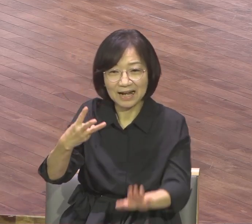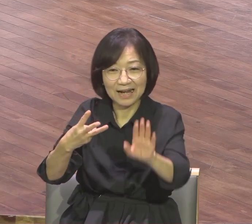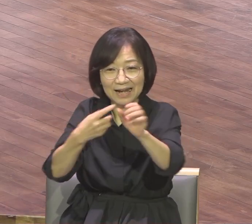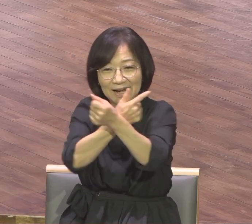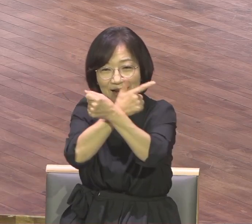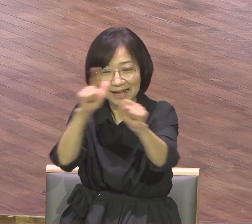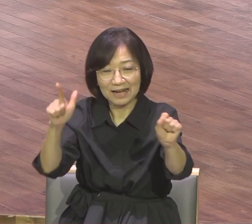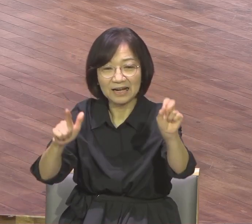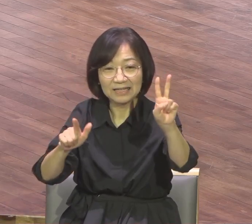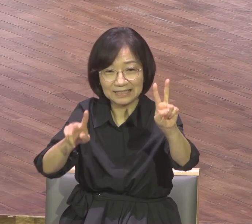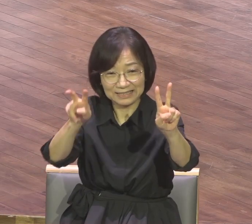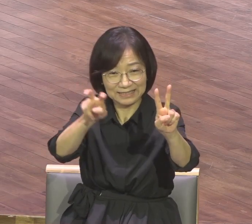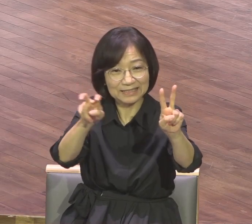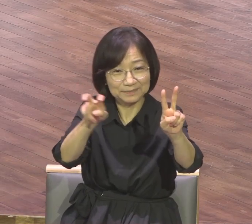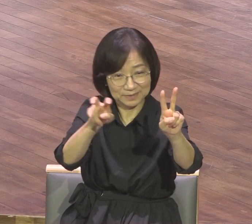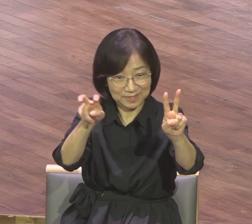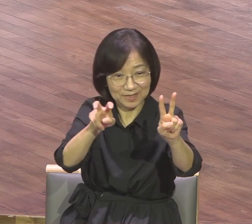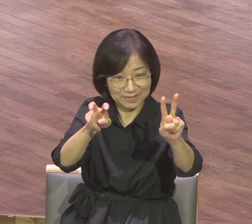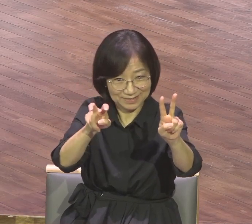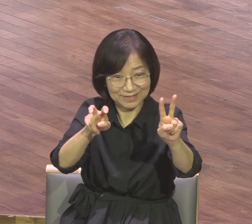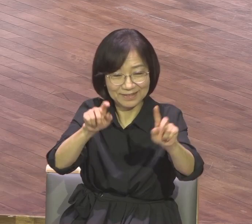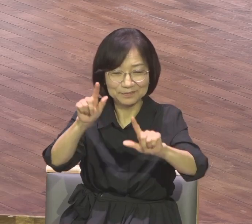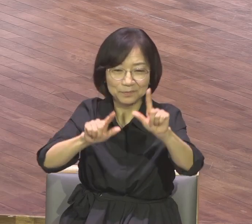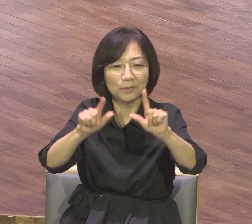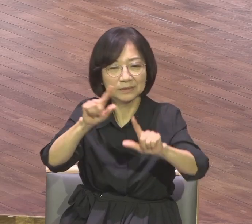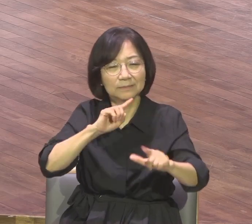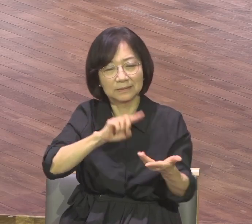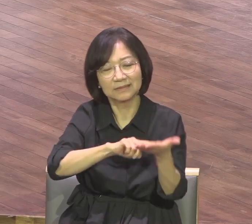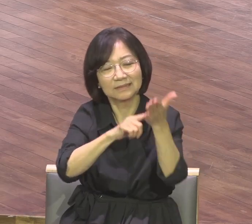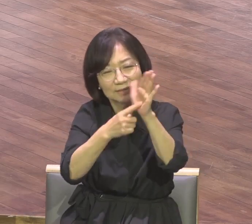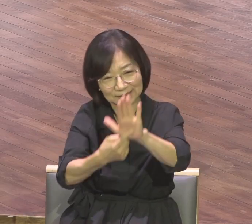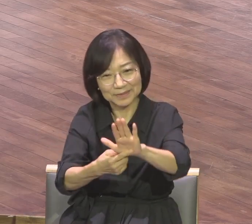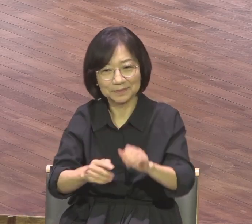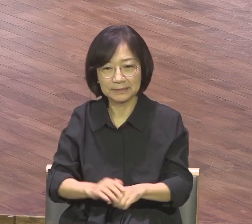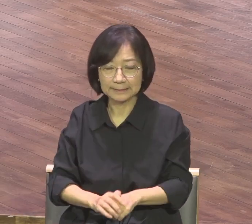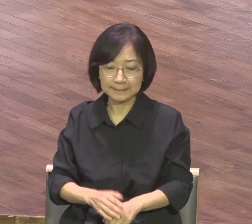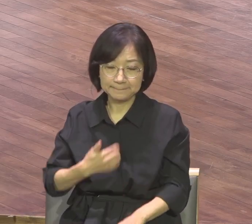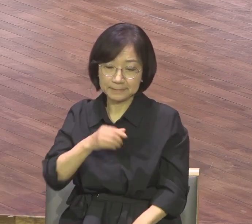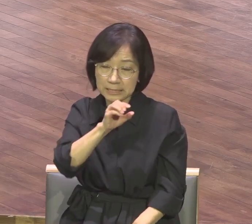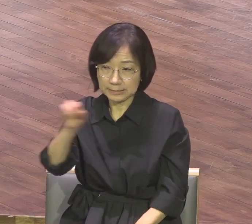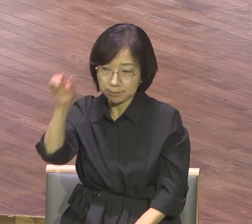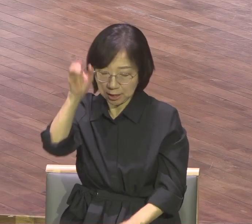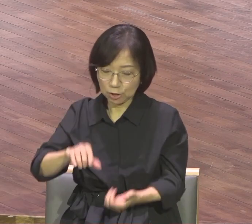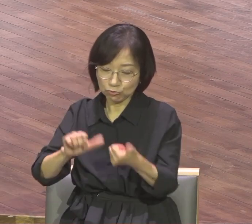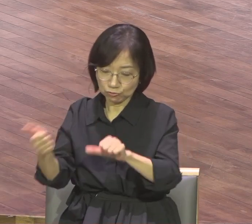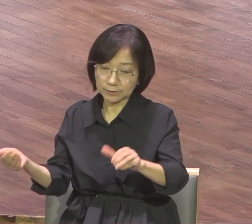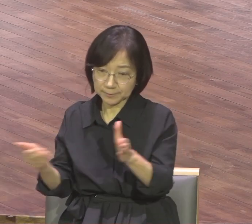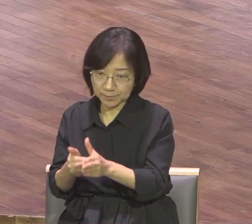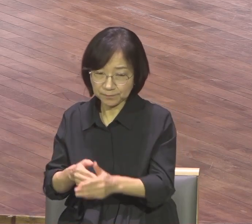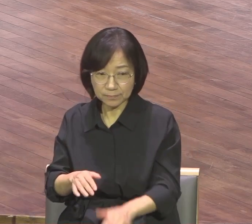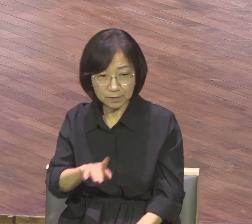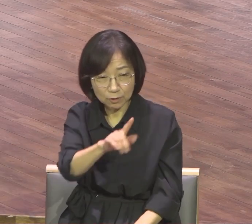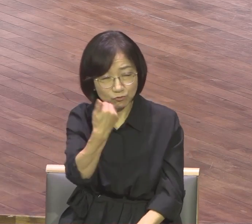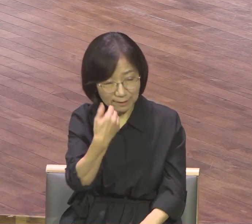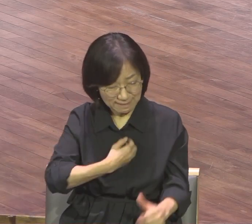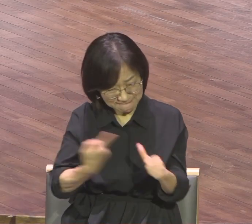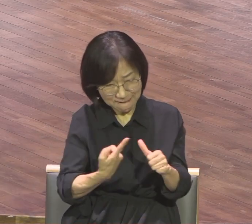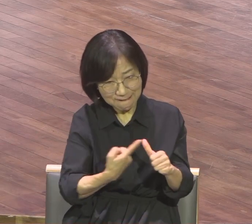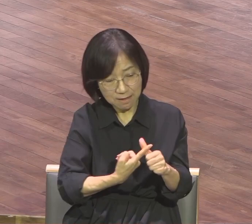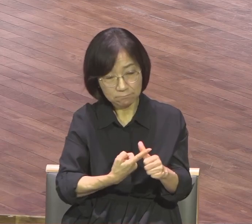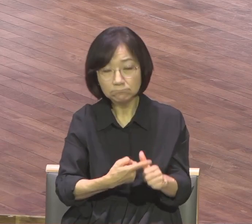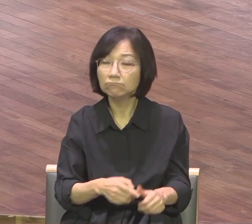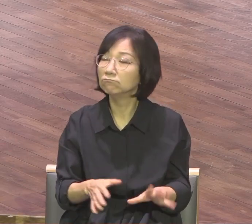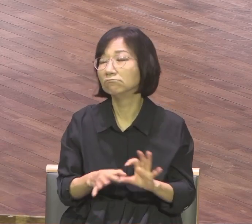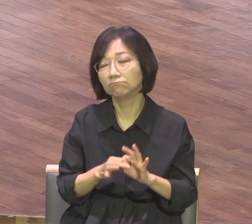뭐 없는데 그리스도가 십자 못 박아 죽었다며 욕 좀 하면 어때? 바로 참 어때? 죽었는데 내